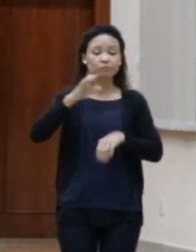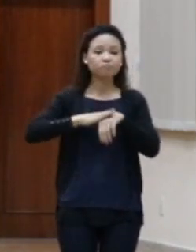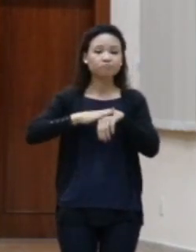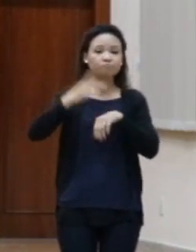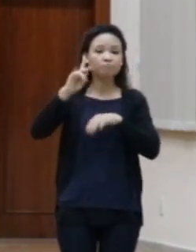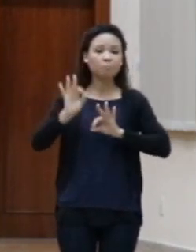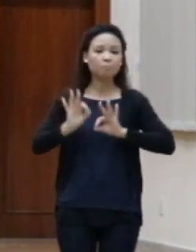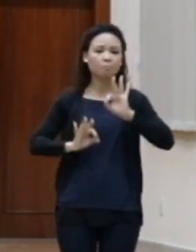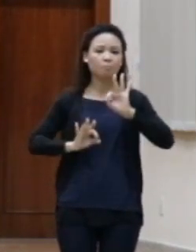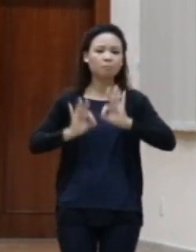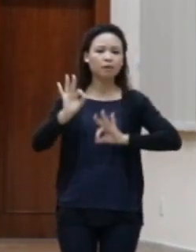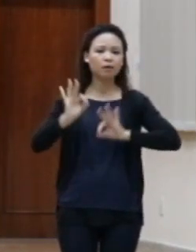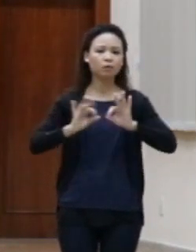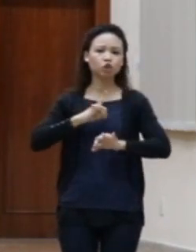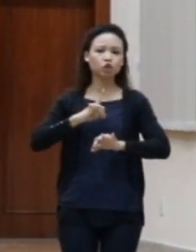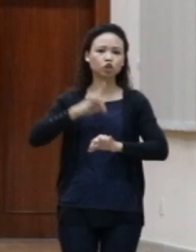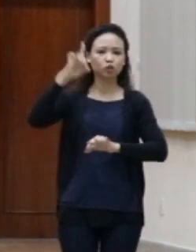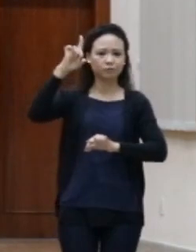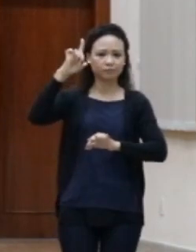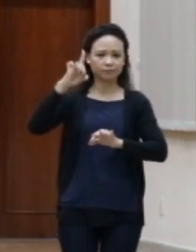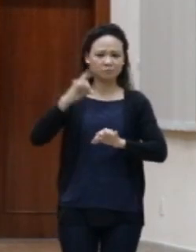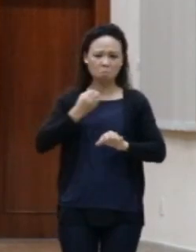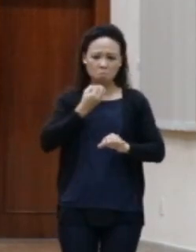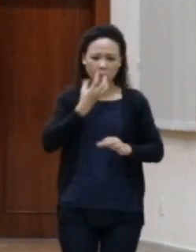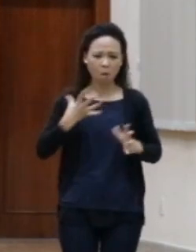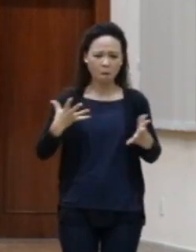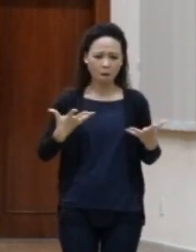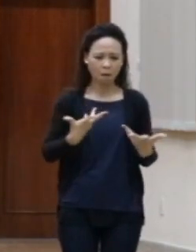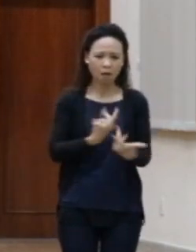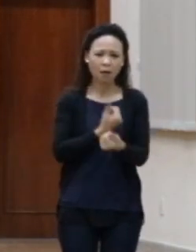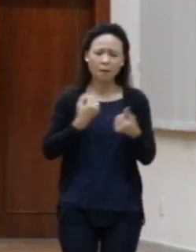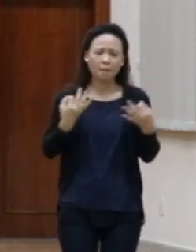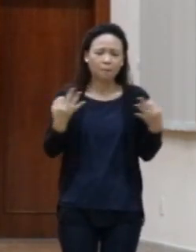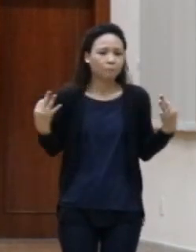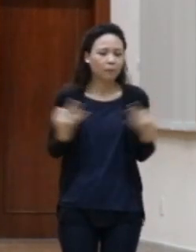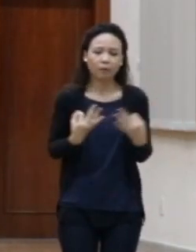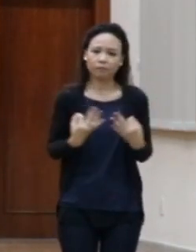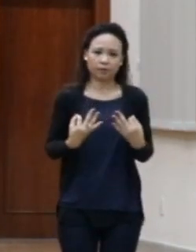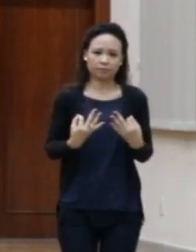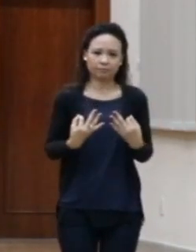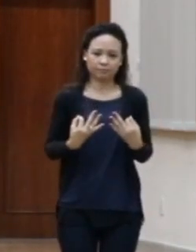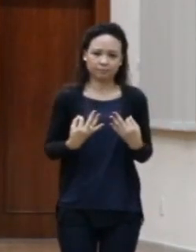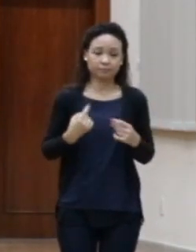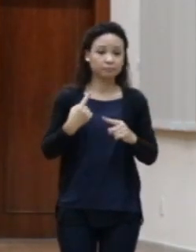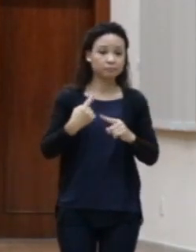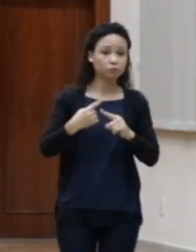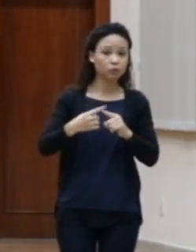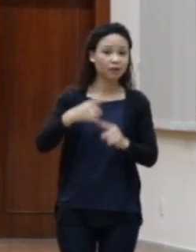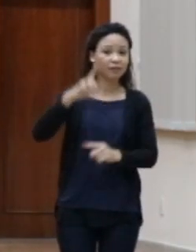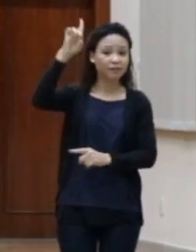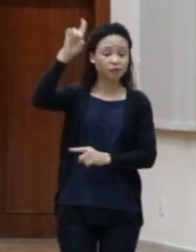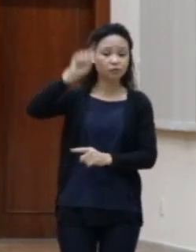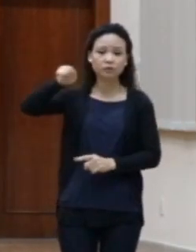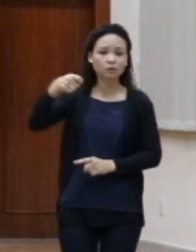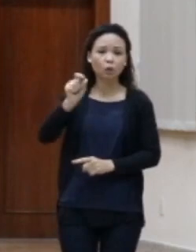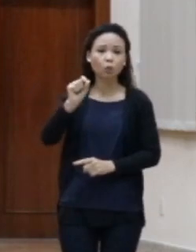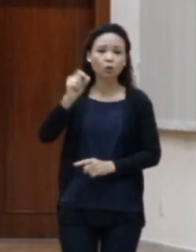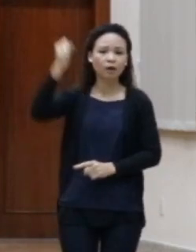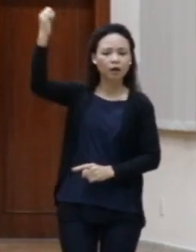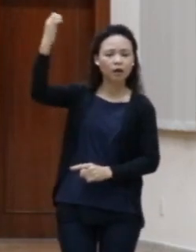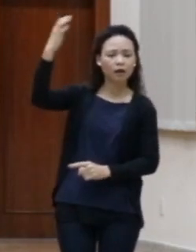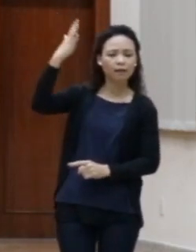plano bom, agradável e perfeito, porque Deus é graça e Deus é